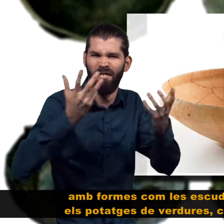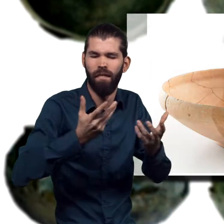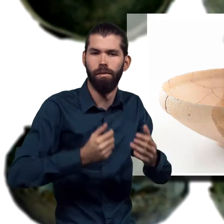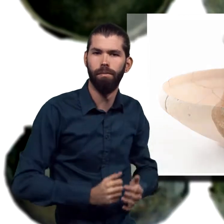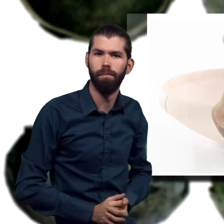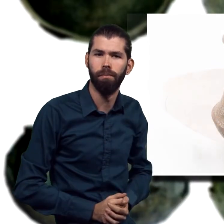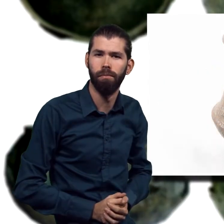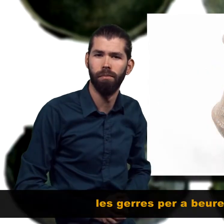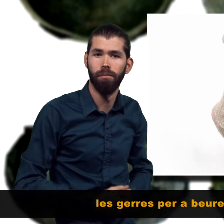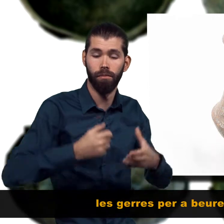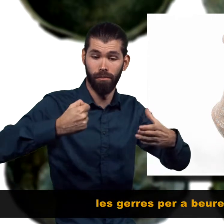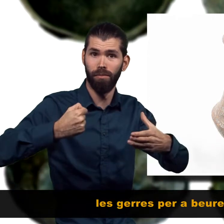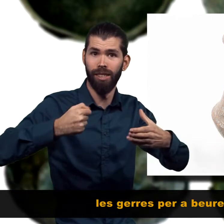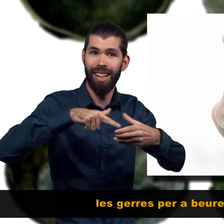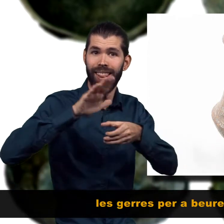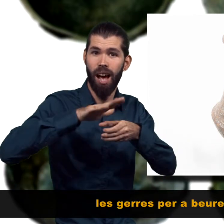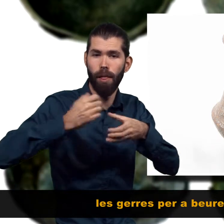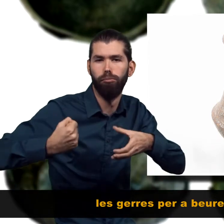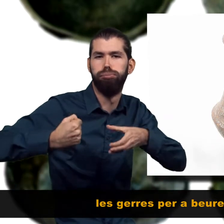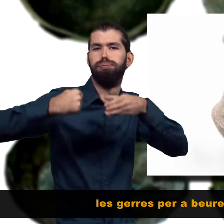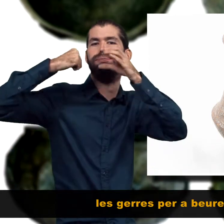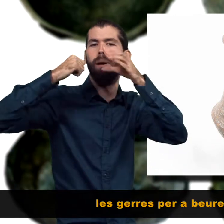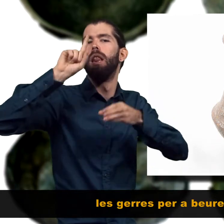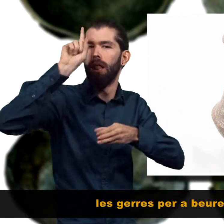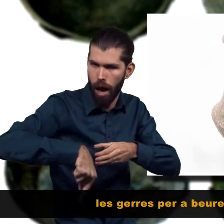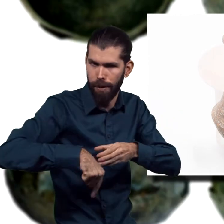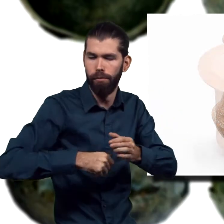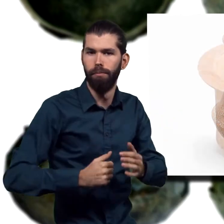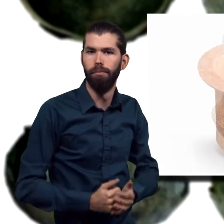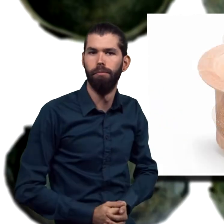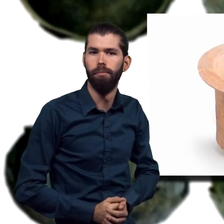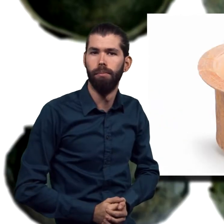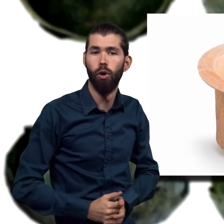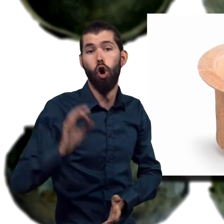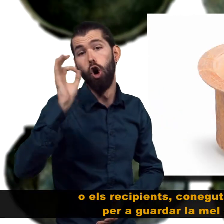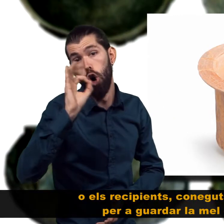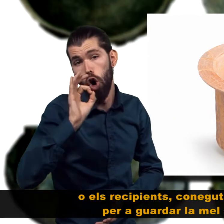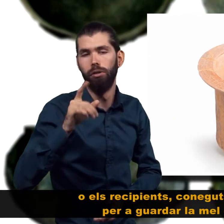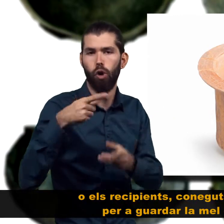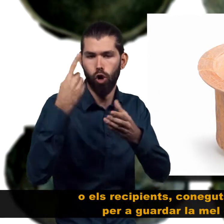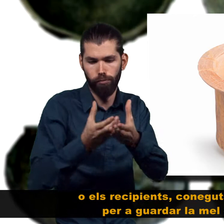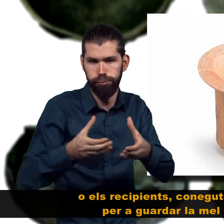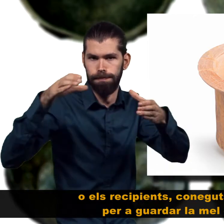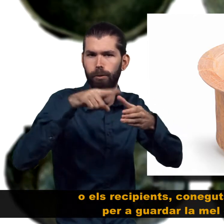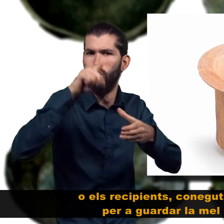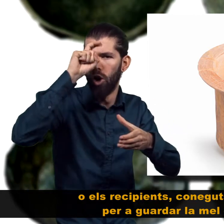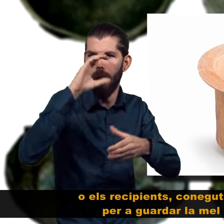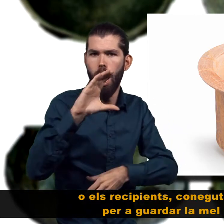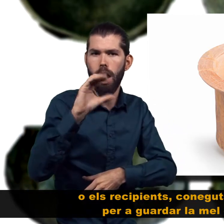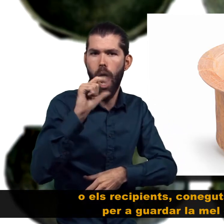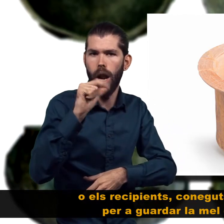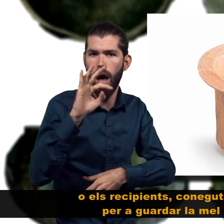llegums, les gerres per a beure la cervesa o els recipients coneguts com a calat per a guardar la mel o el